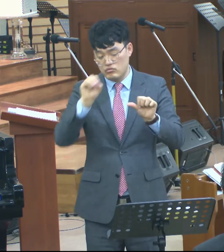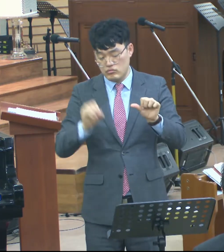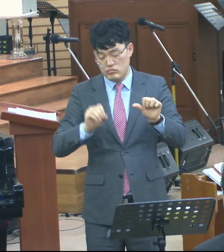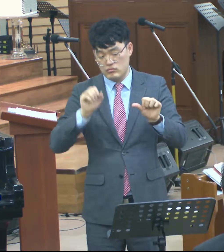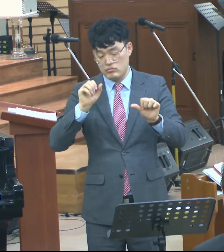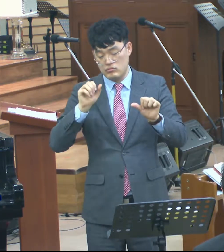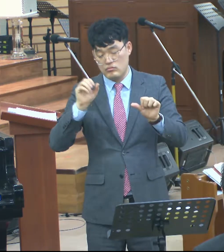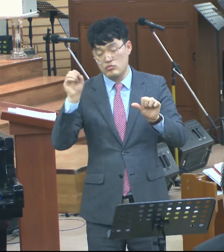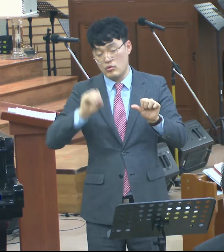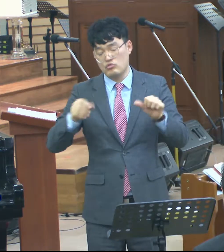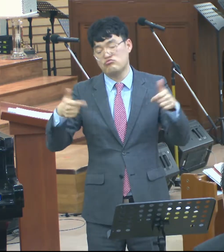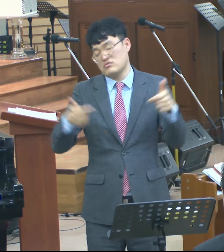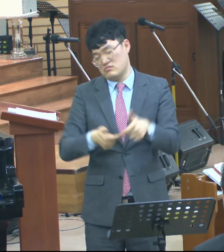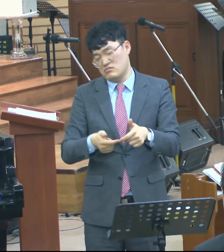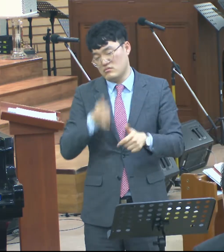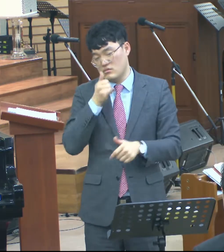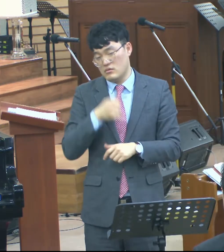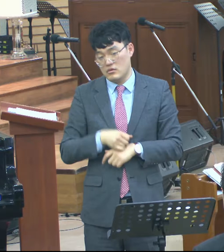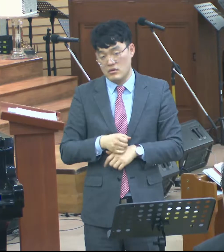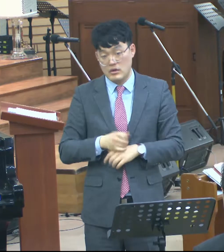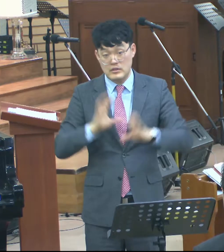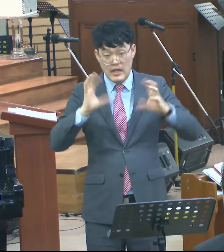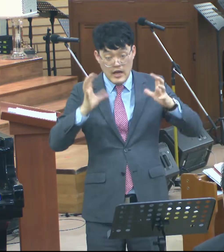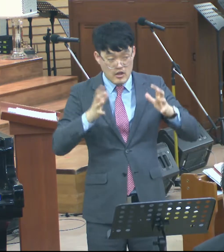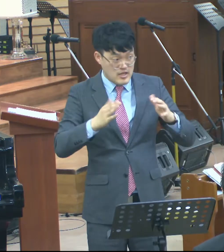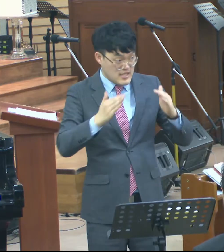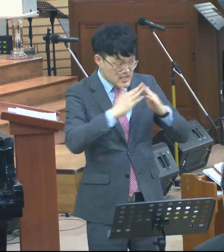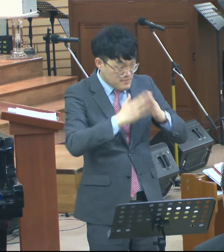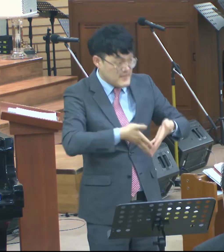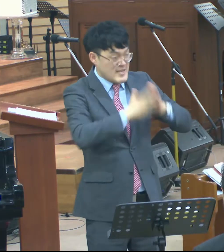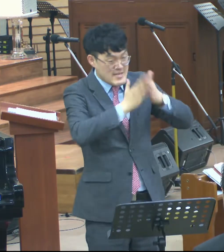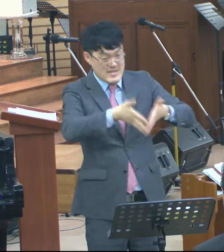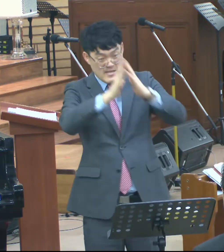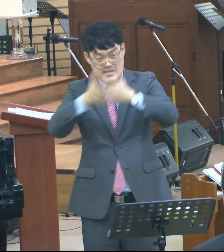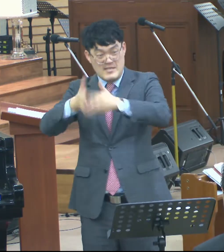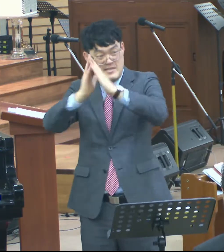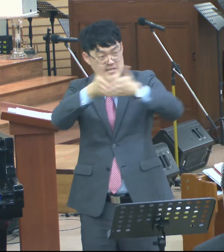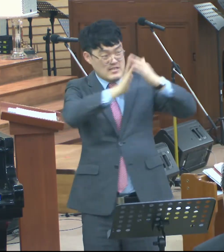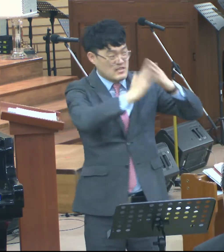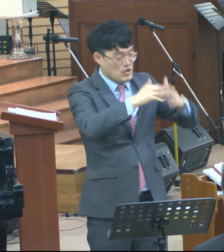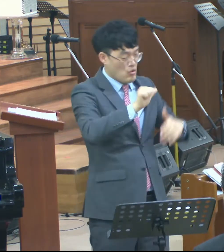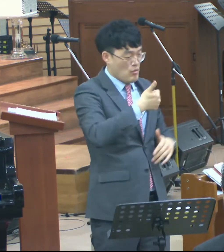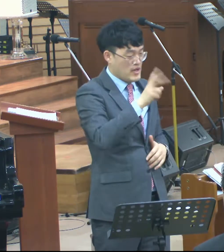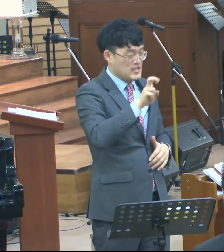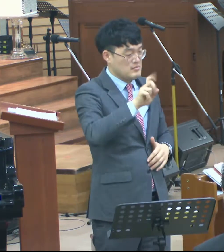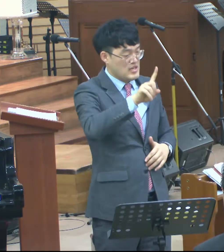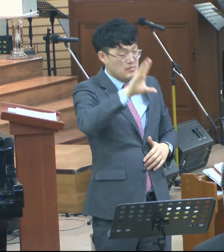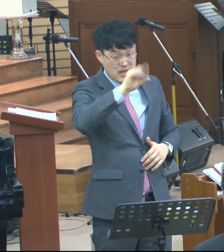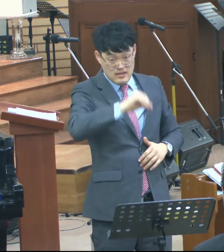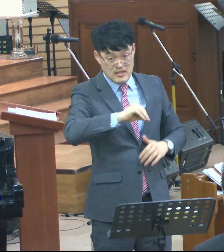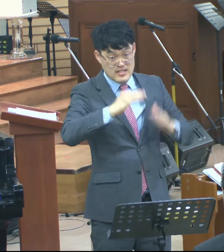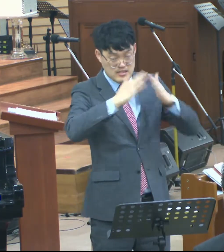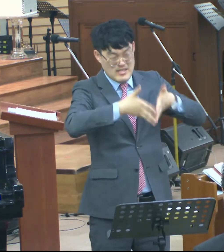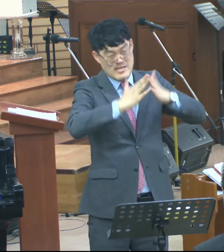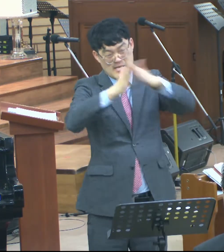국가에서는 어떻게든 집을 많이 지으면 집값이 안정될 줄 알고 521만 가구를 지난 10년